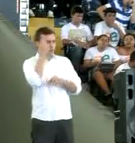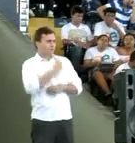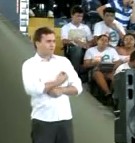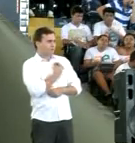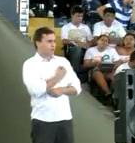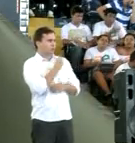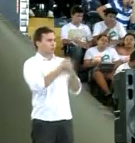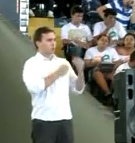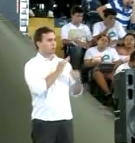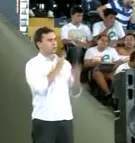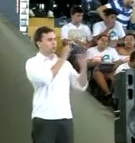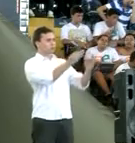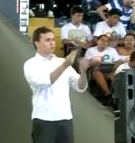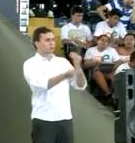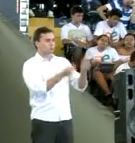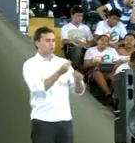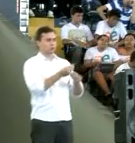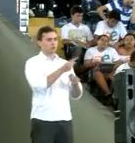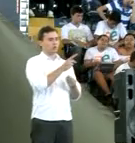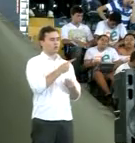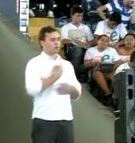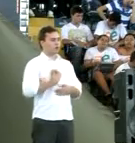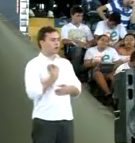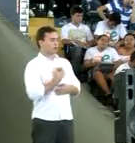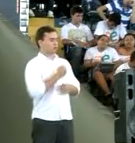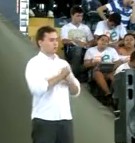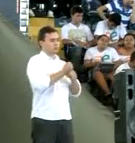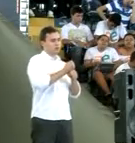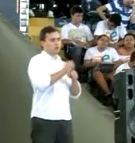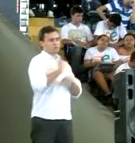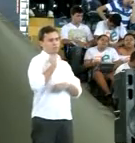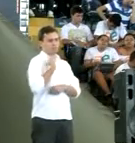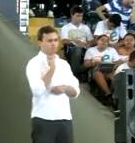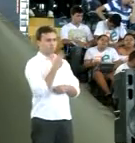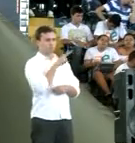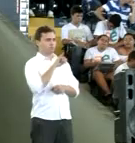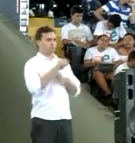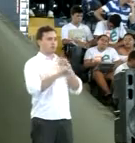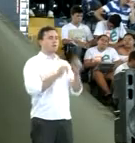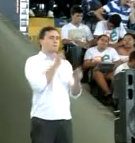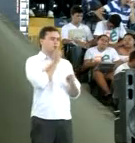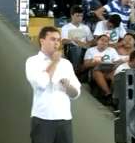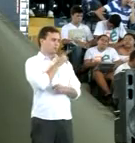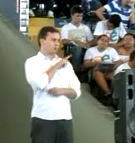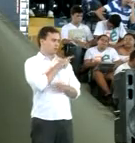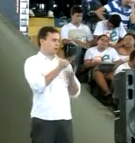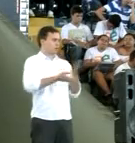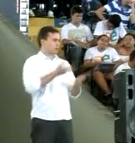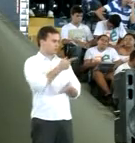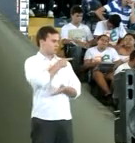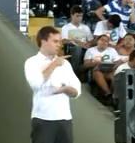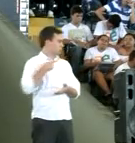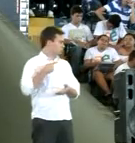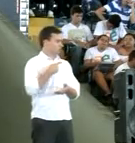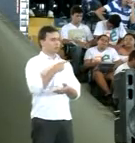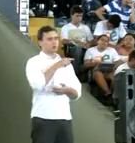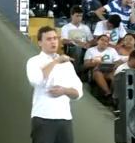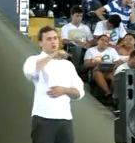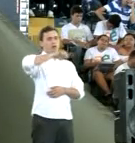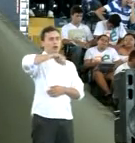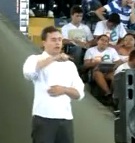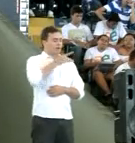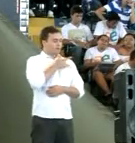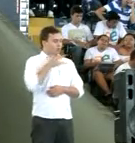plano de saúde, ele chama o atuário para fazer toda a avaliação, para saber quanto o plano de saúde vai ficar cobrando de cada pessoa. Eu nunca trabalhei